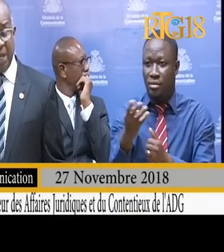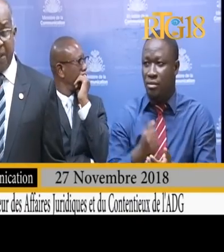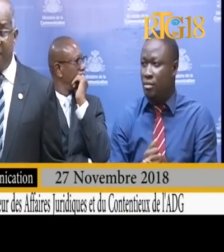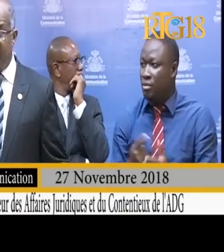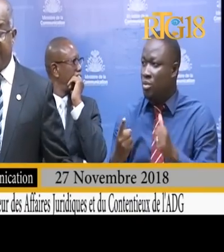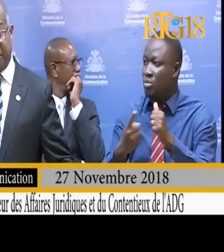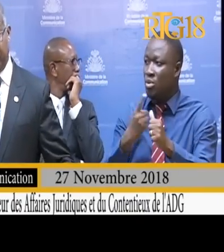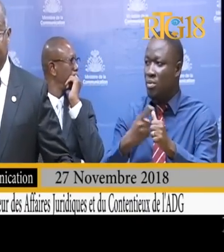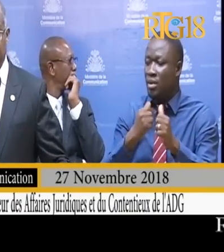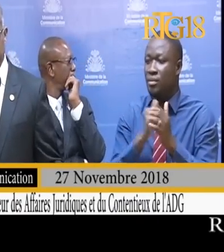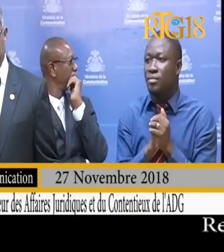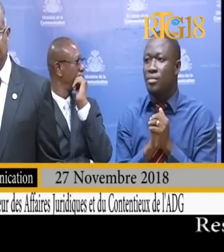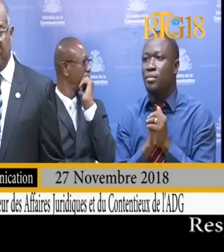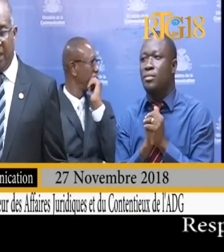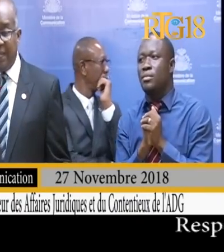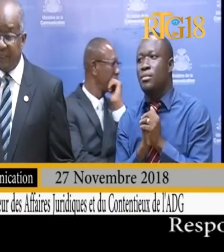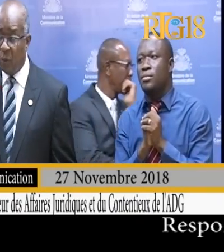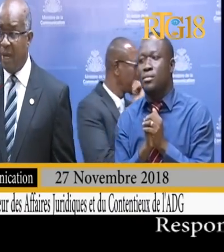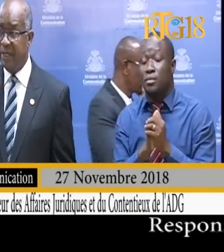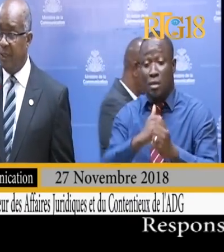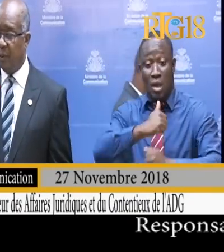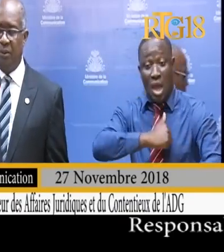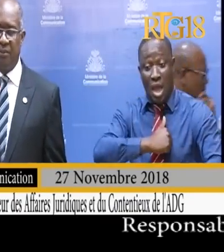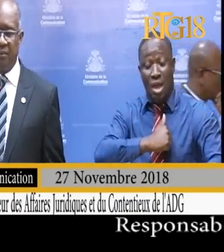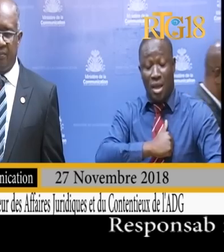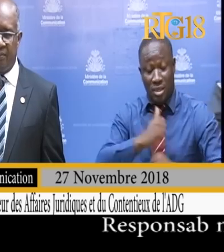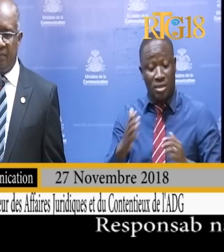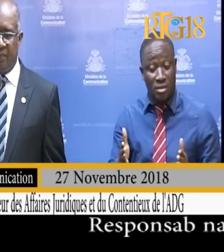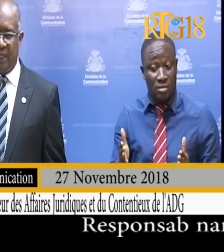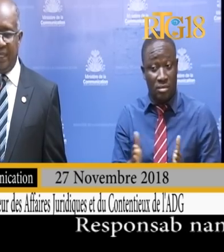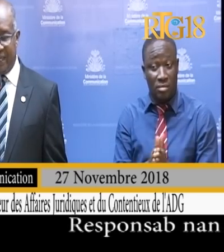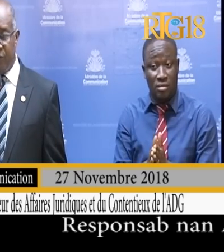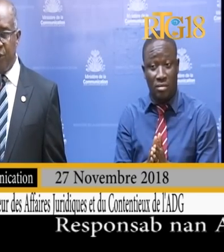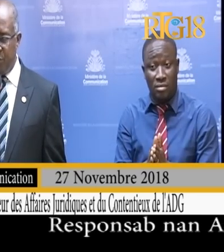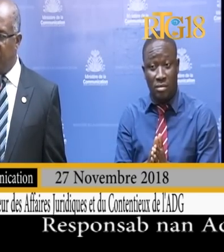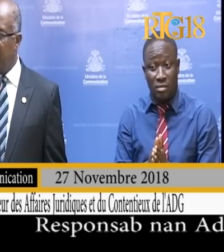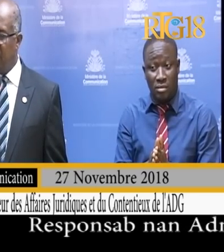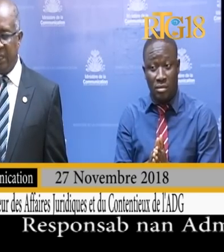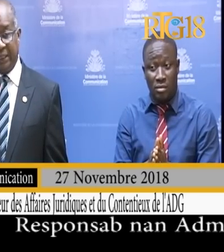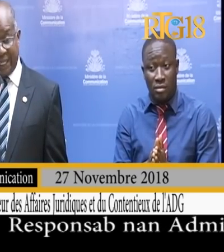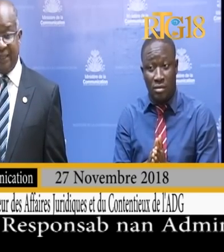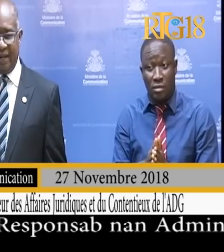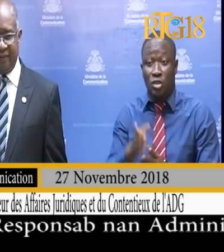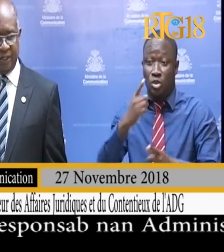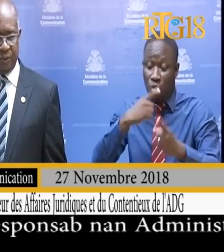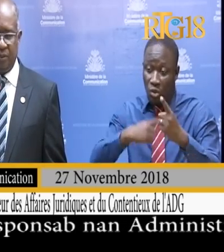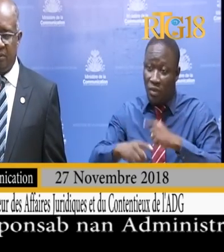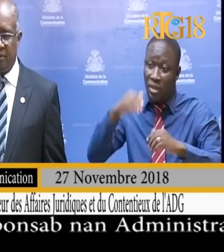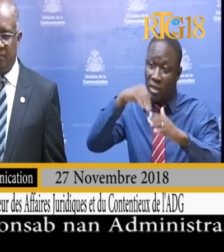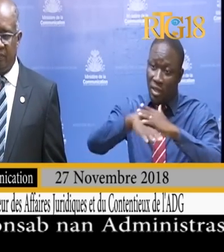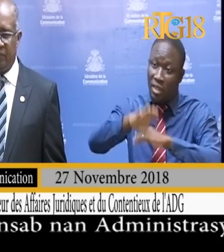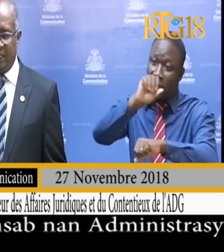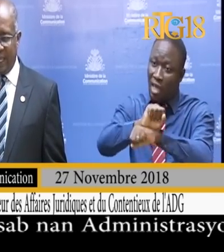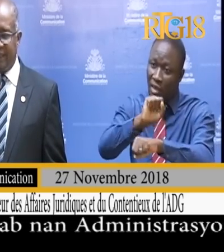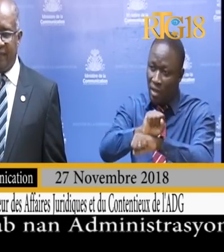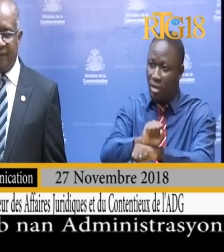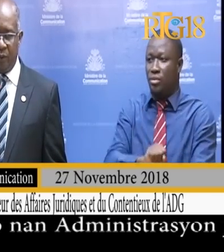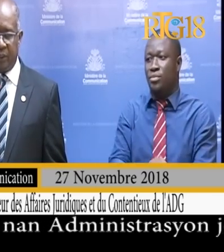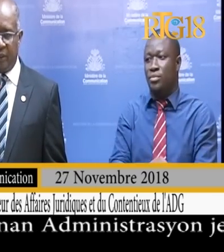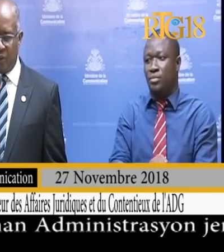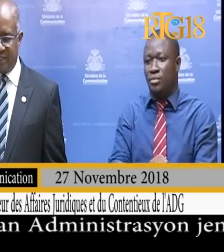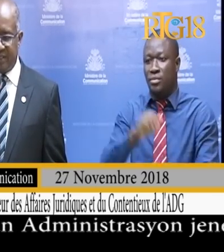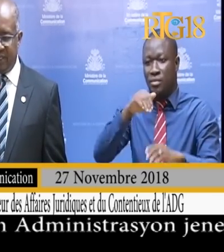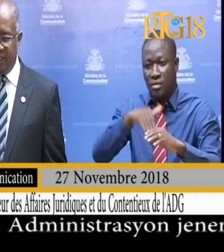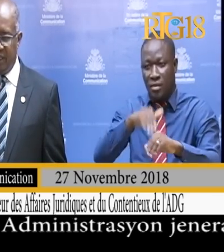Premier élément, c'est que l'agent de l'agent'agent intervenu nan quatre travails. Nan quatre